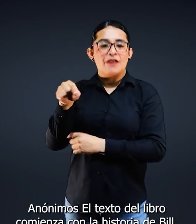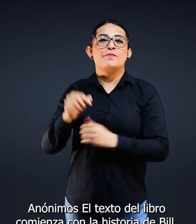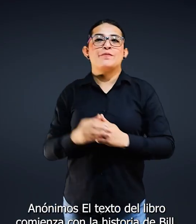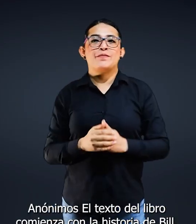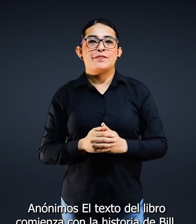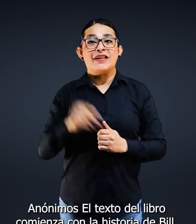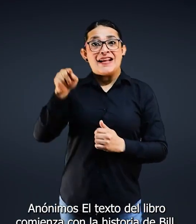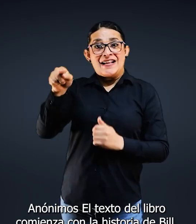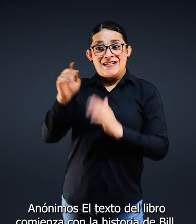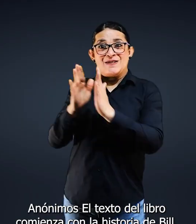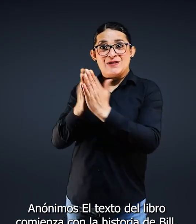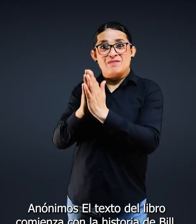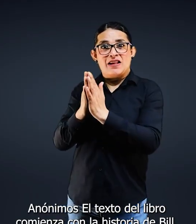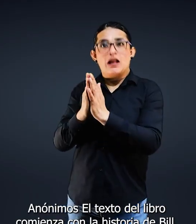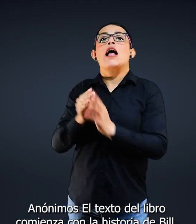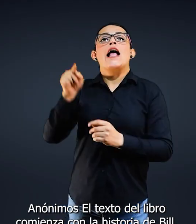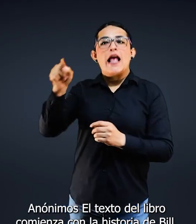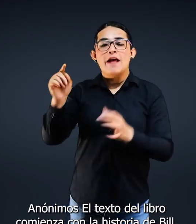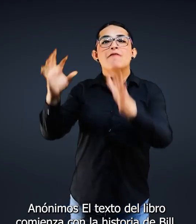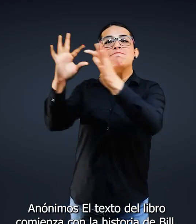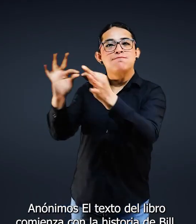Anónimos. El texto del libro comienza con la historia de